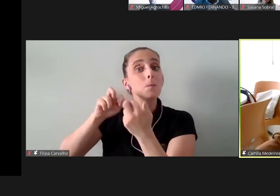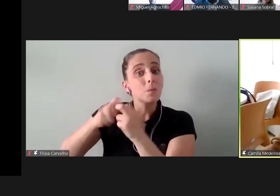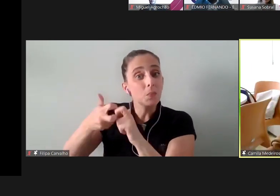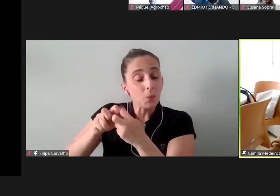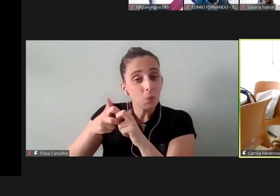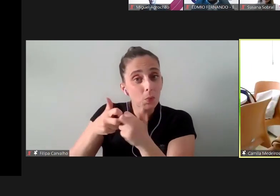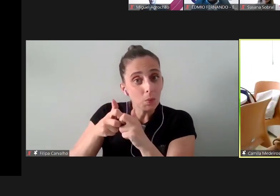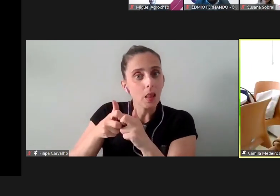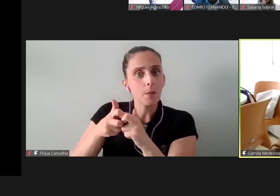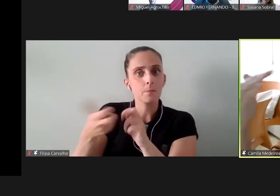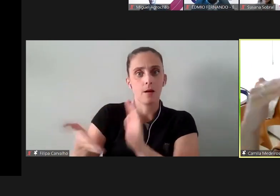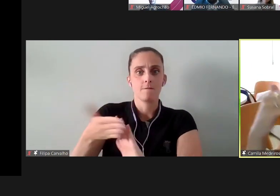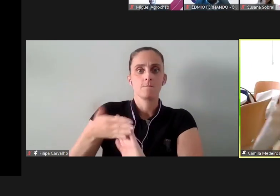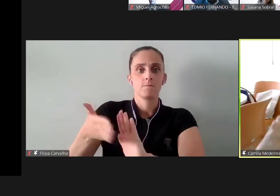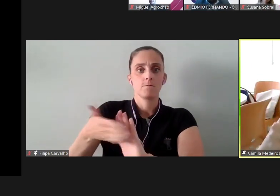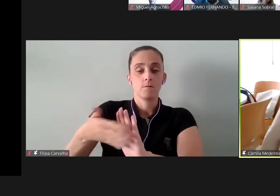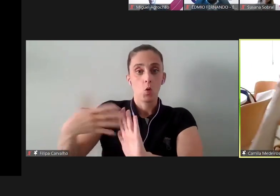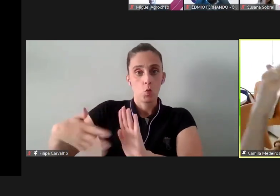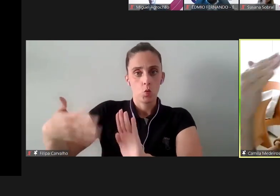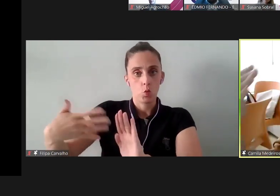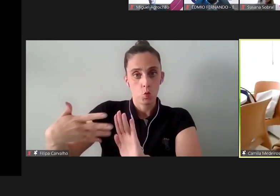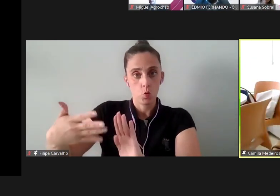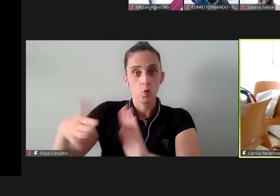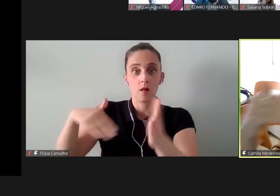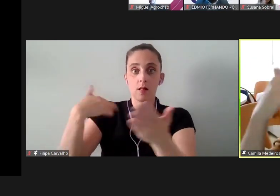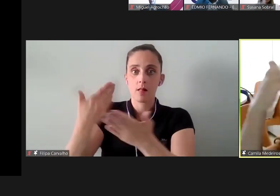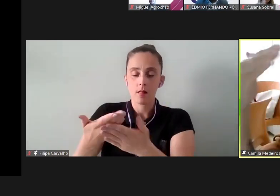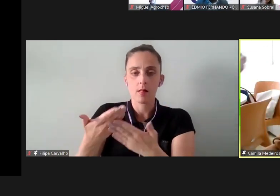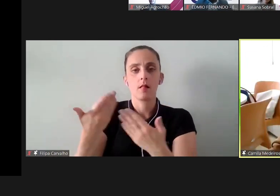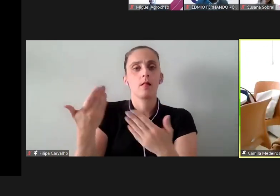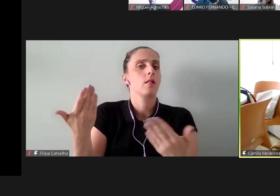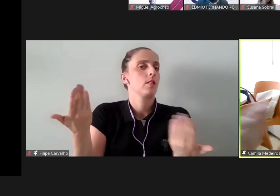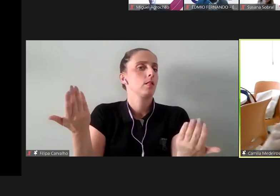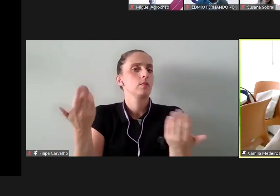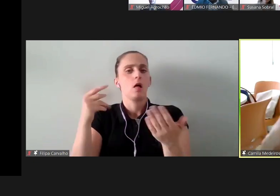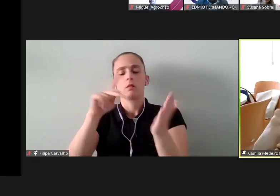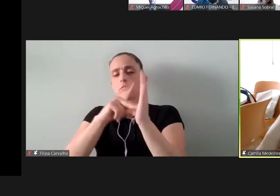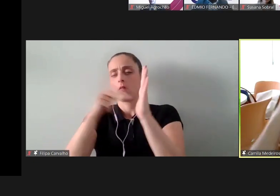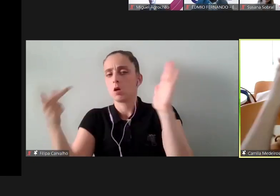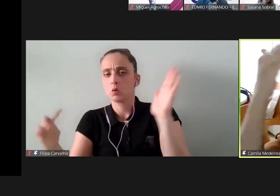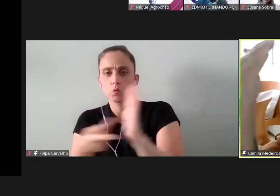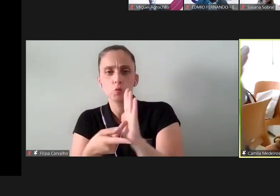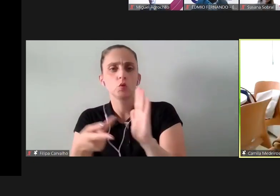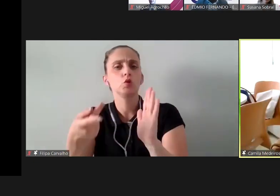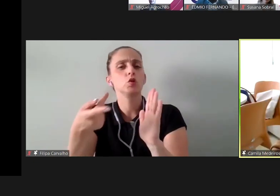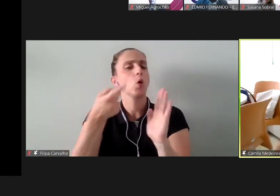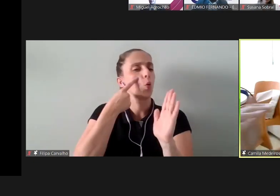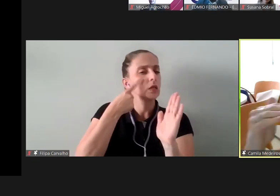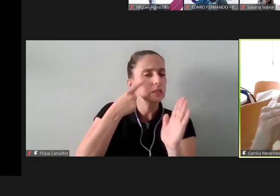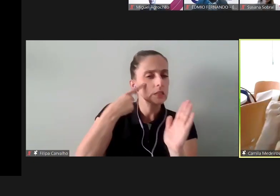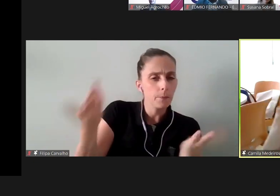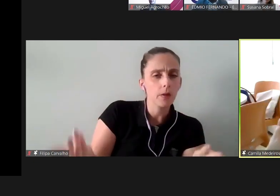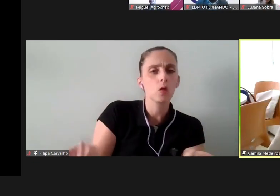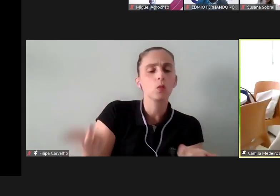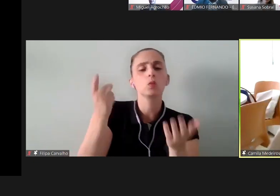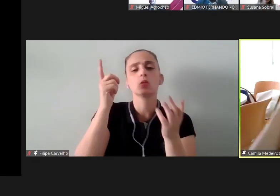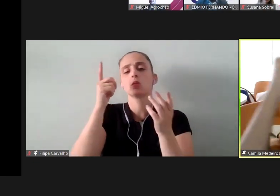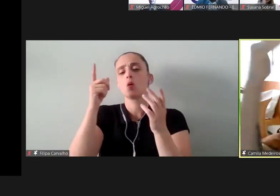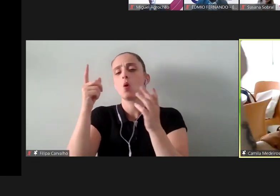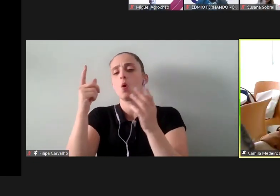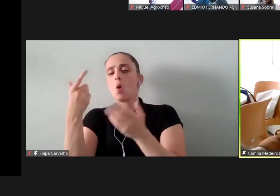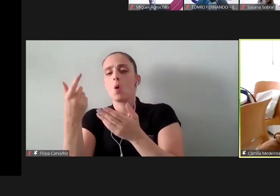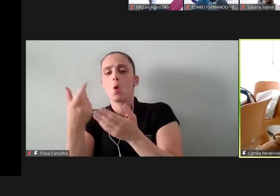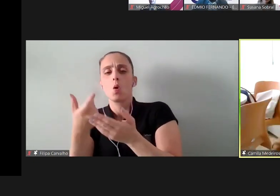problemas emergentes, né? Que promovam letramento tecnológico, letramento em dados. A gente não